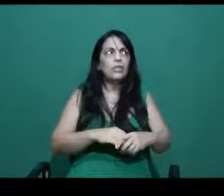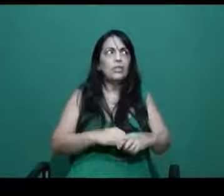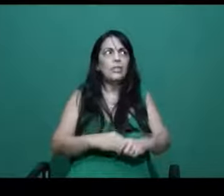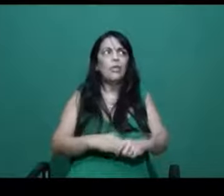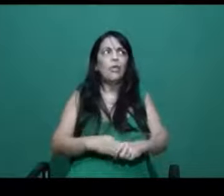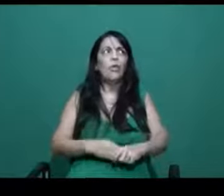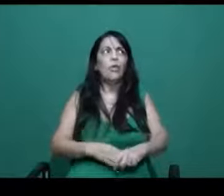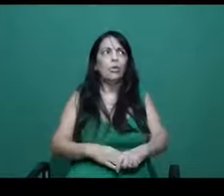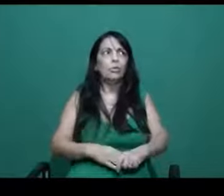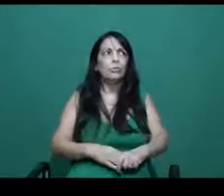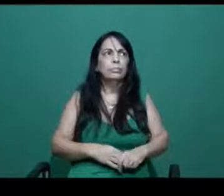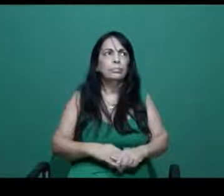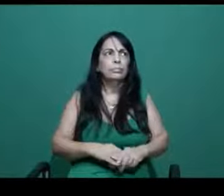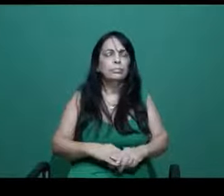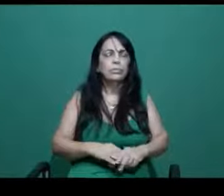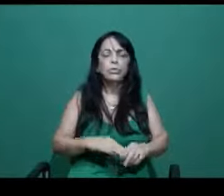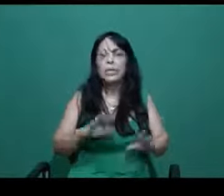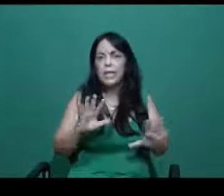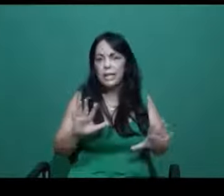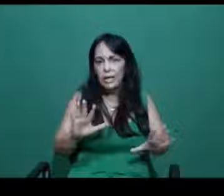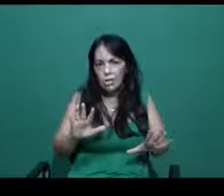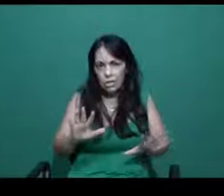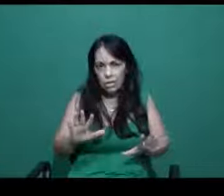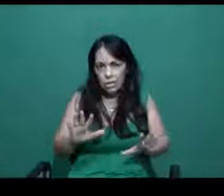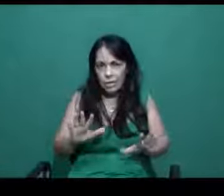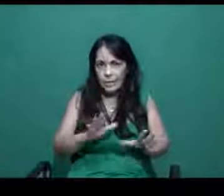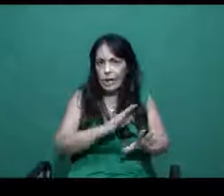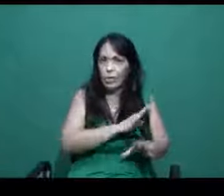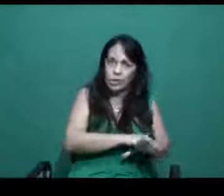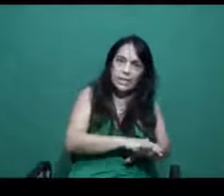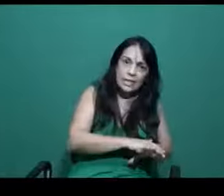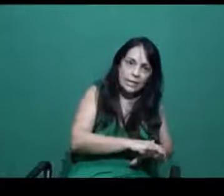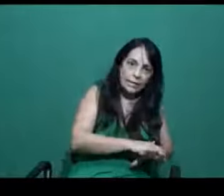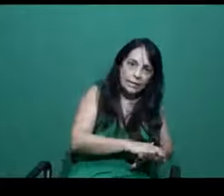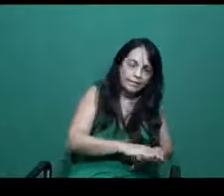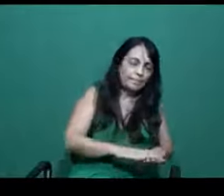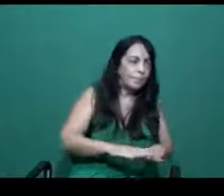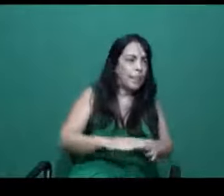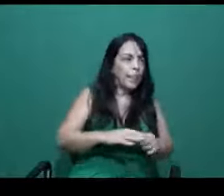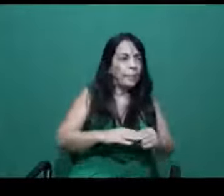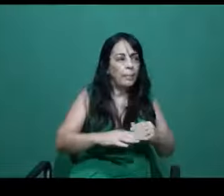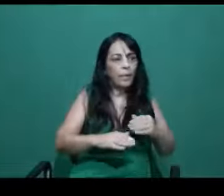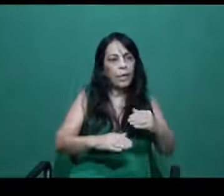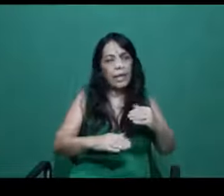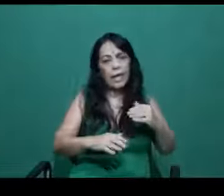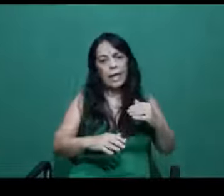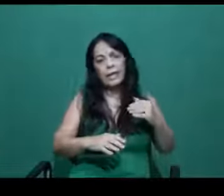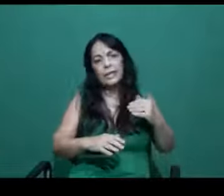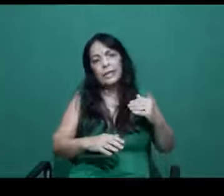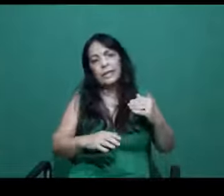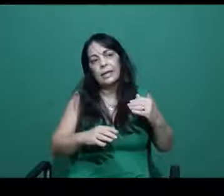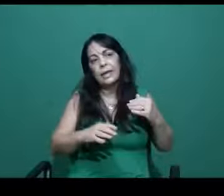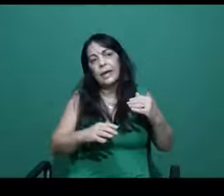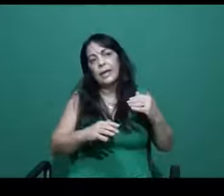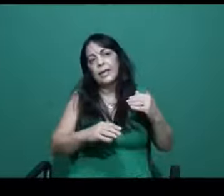que levou uns 30 dias para acontecer, porque entre